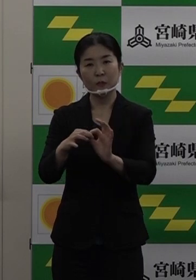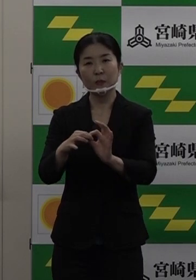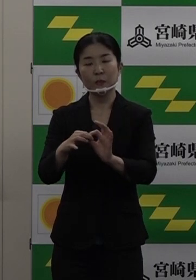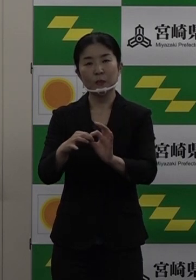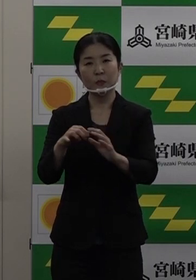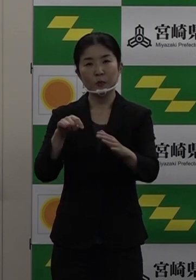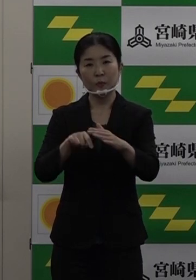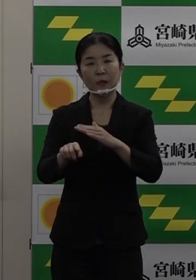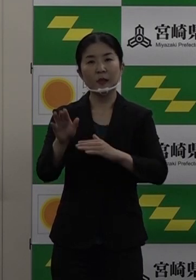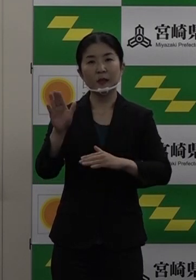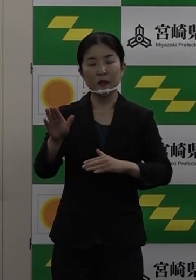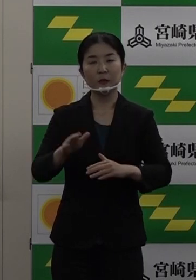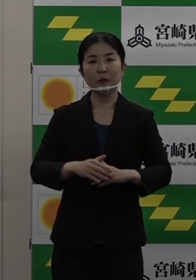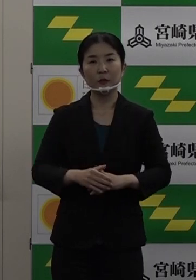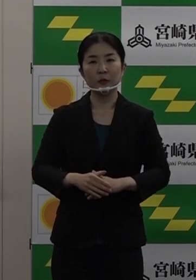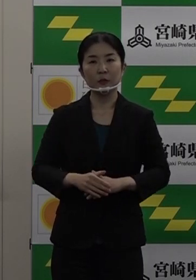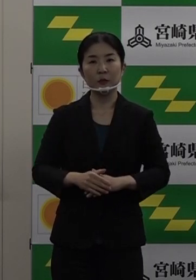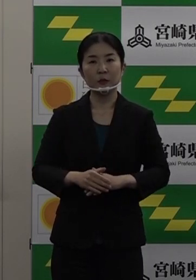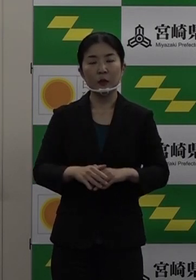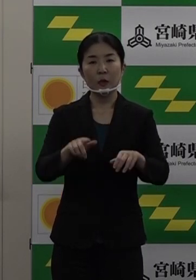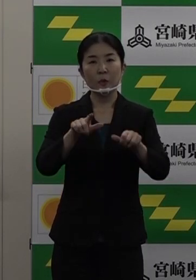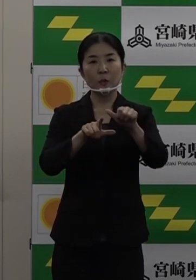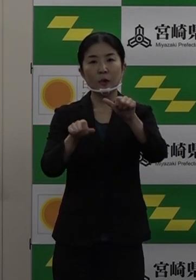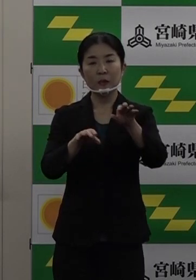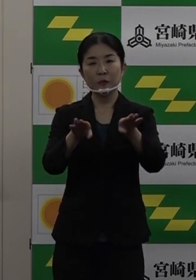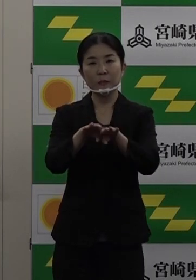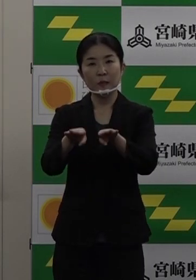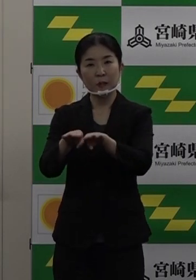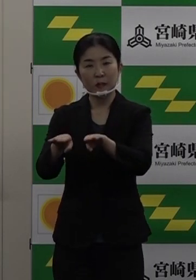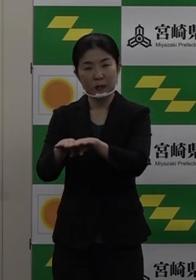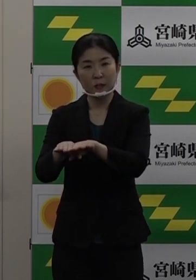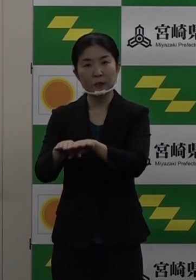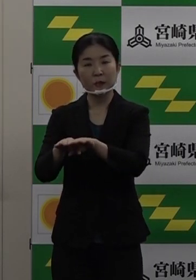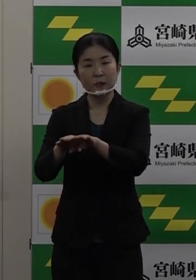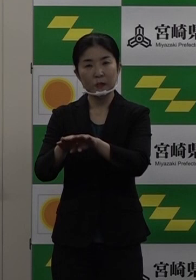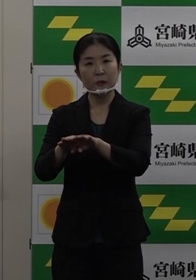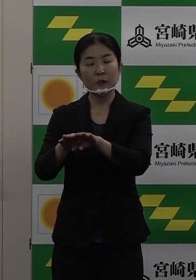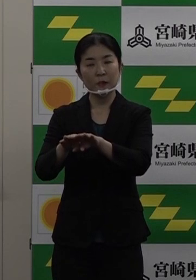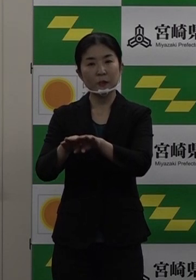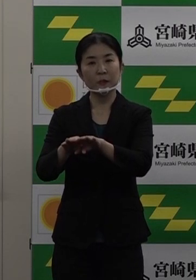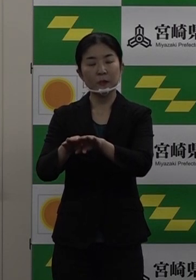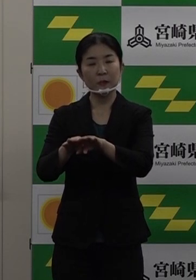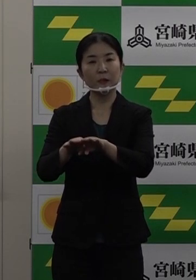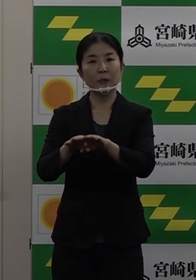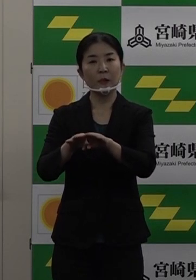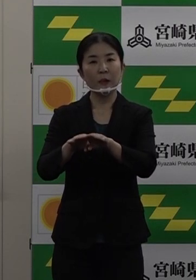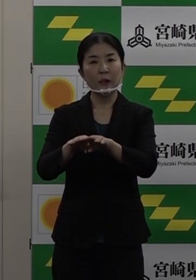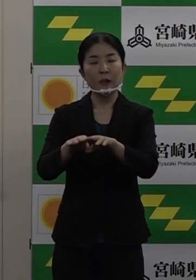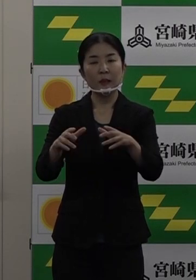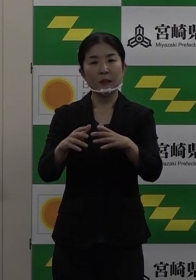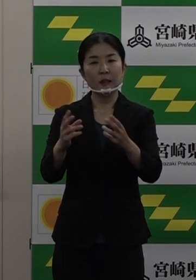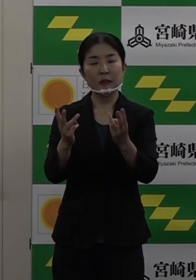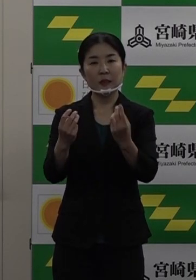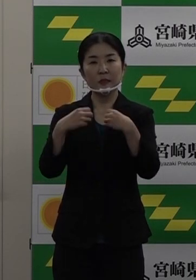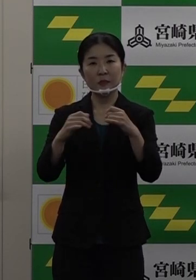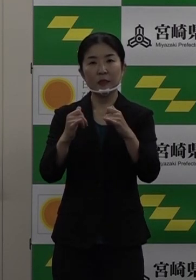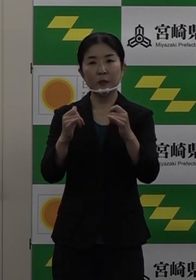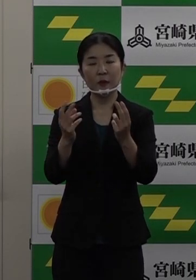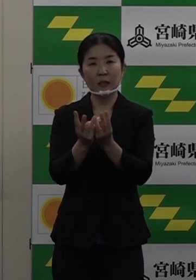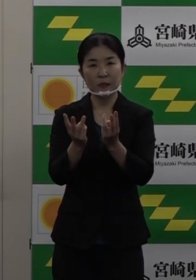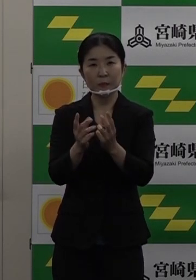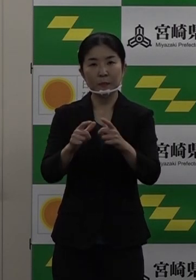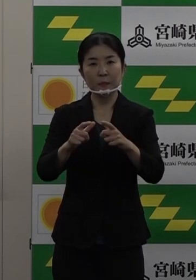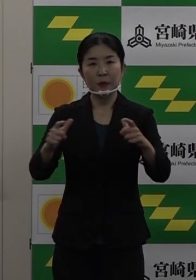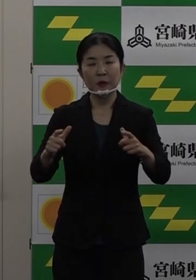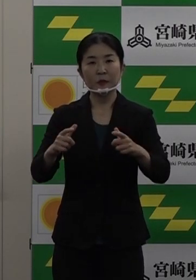状況でございます。大型連休明け、この1月の年明けのように大きな爆発的な感染拡大というものを